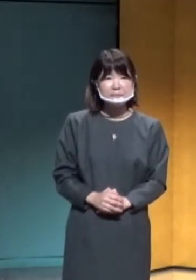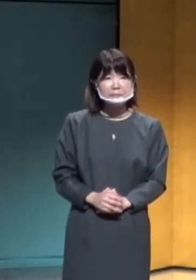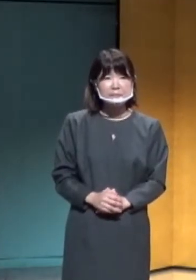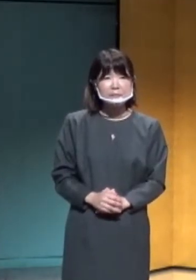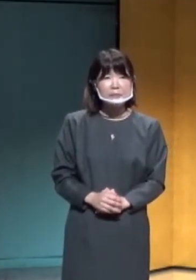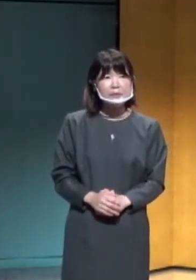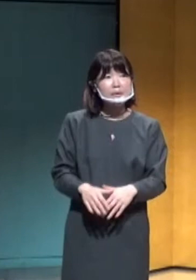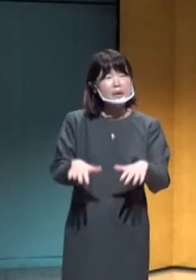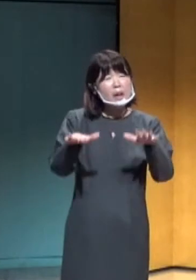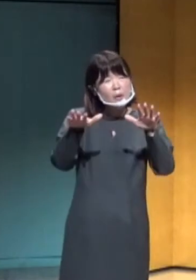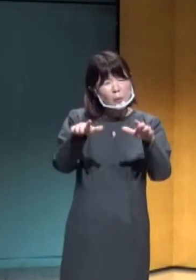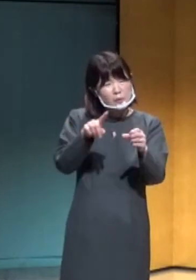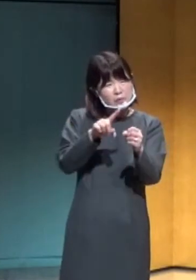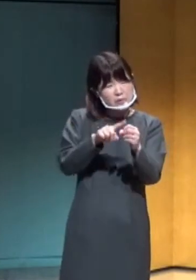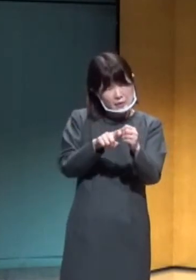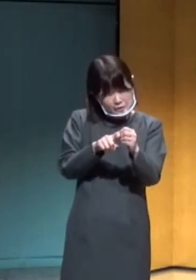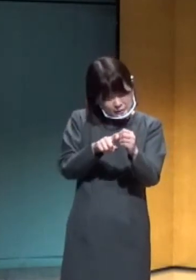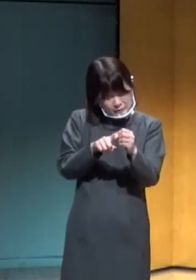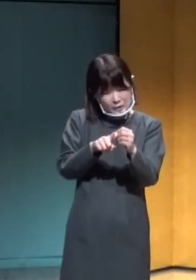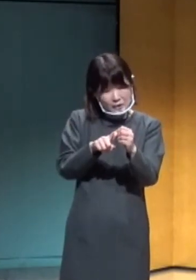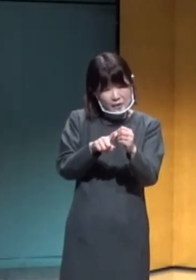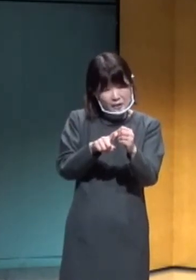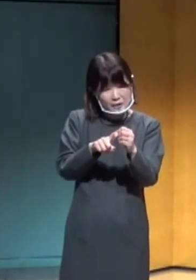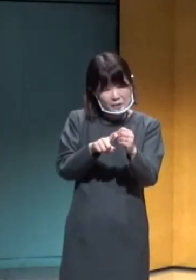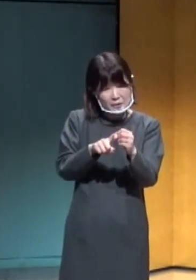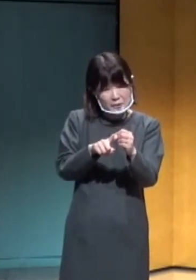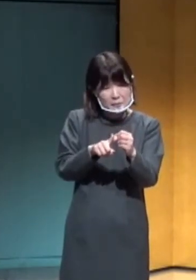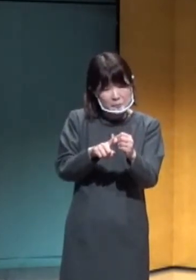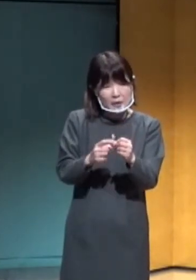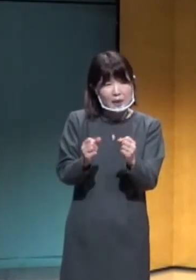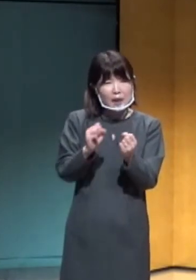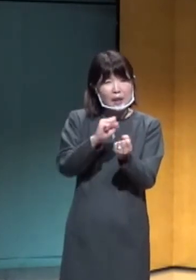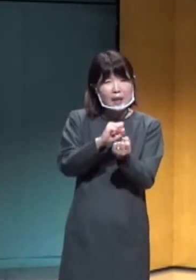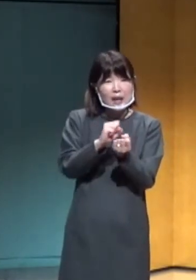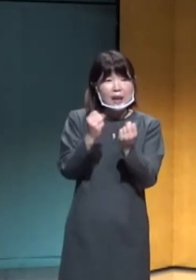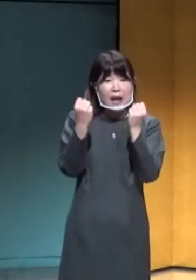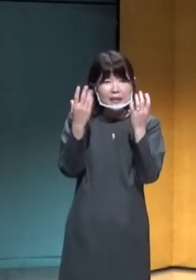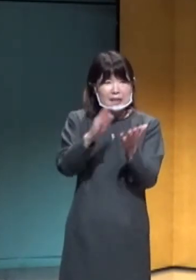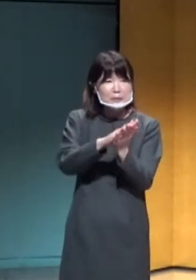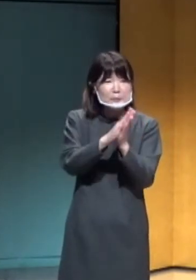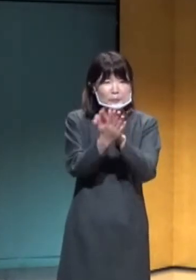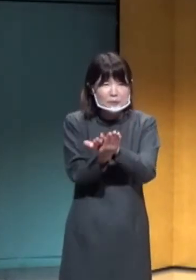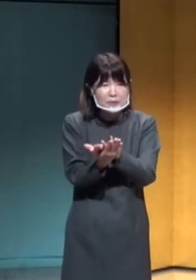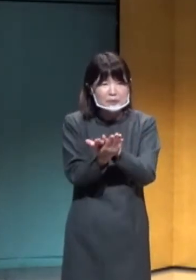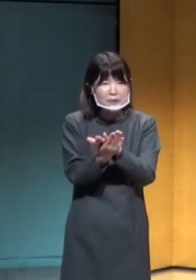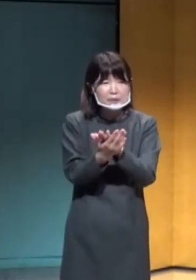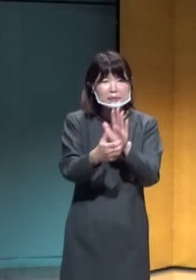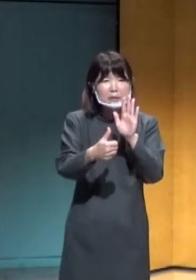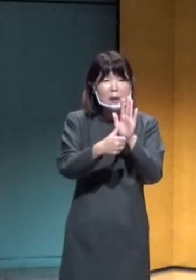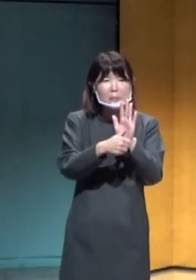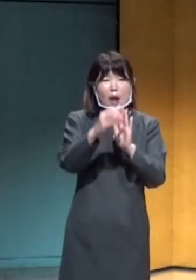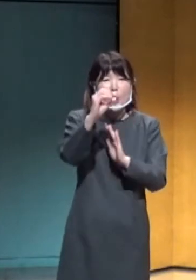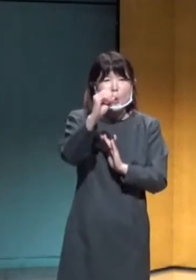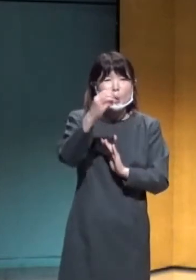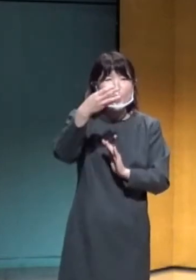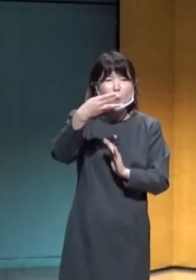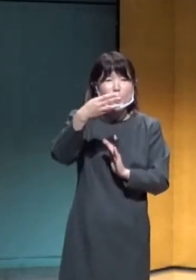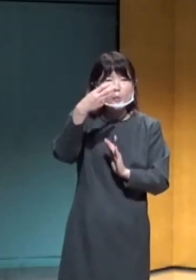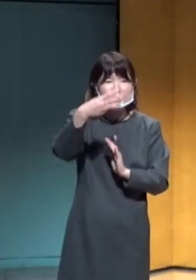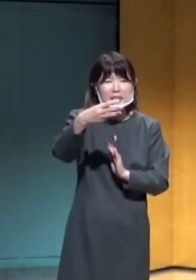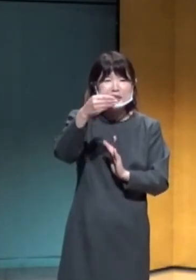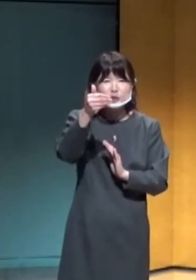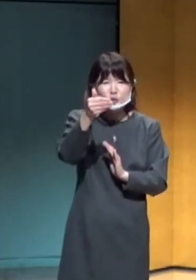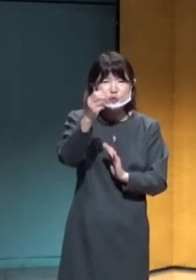今年の開催にあたりましては、新しい変異株であります、オミクロン株による第6波